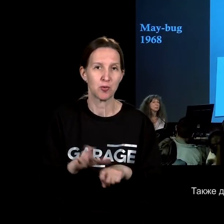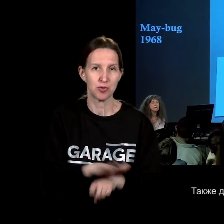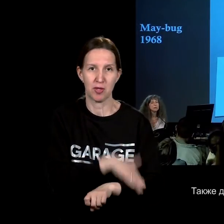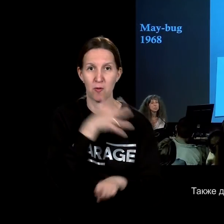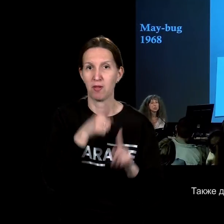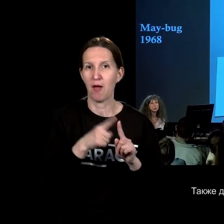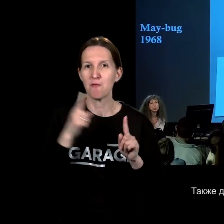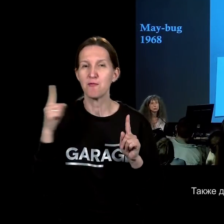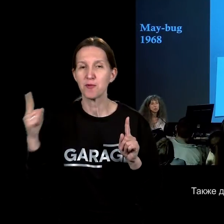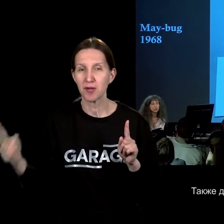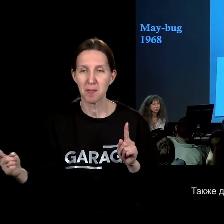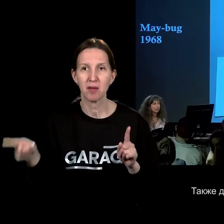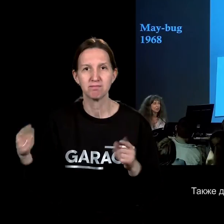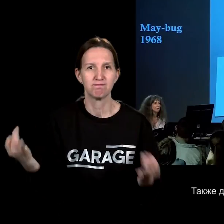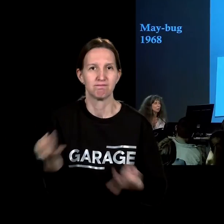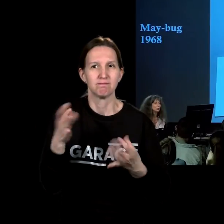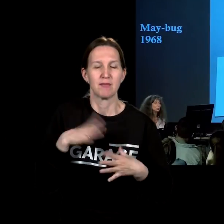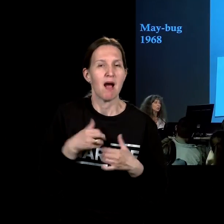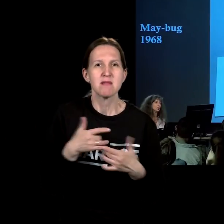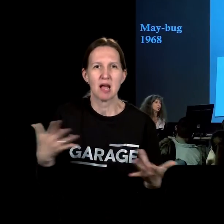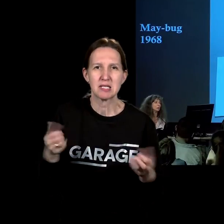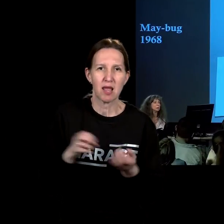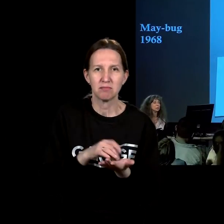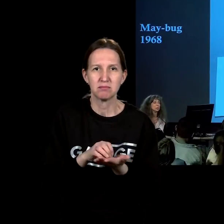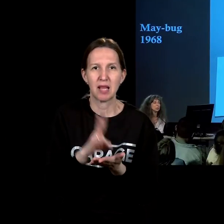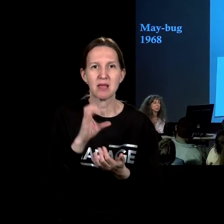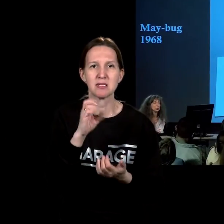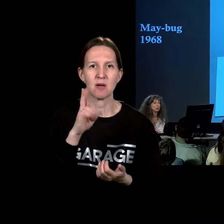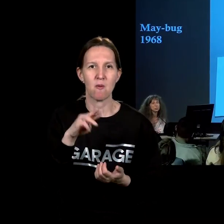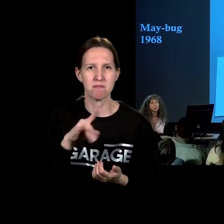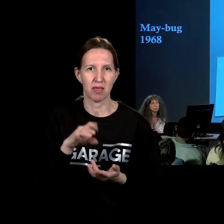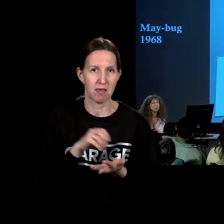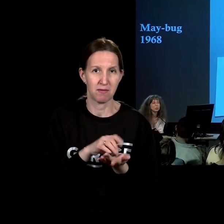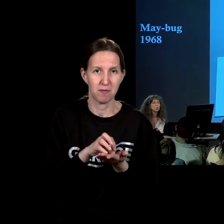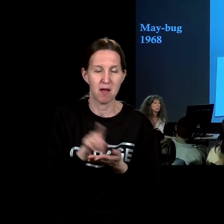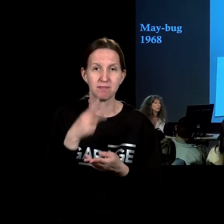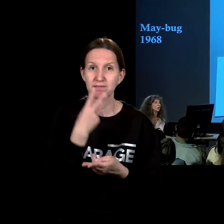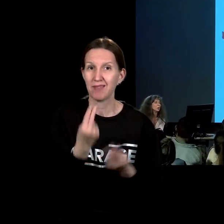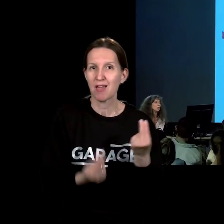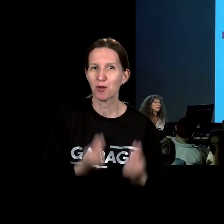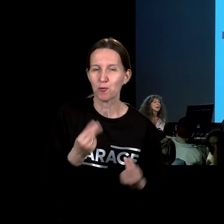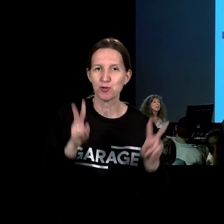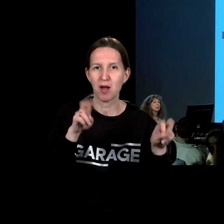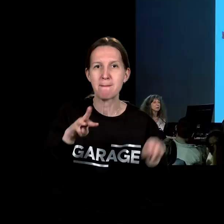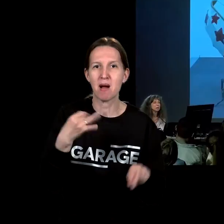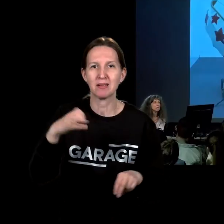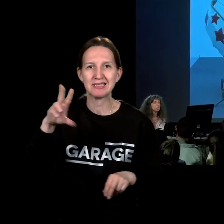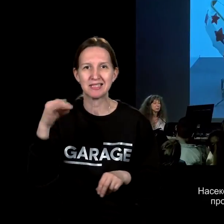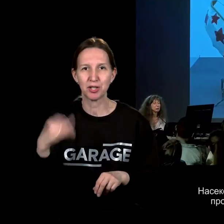не в меньшей степени его интересовали насекомые. Вот одна из его первых работ – это игрушка «Майский жук»,